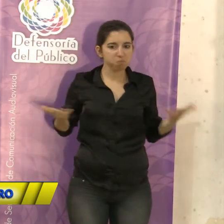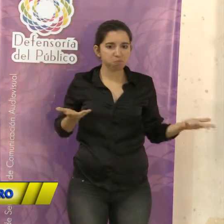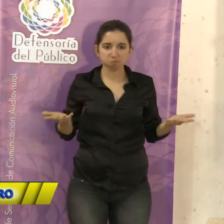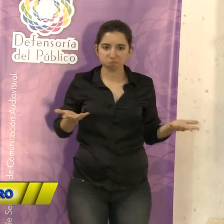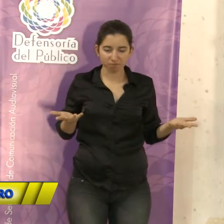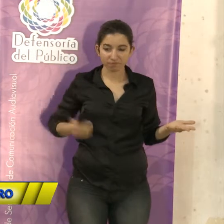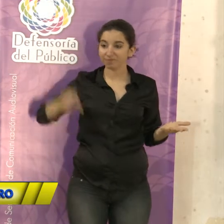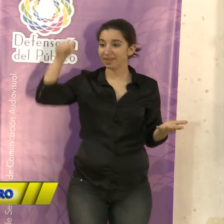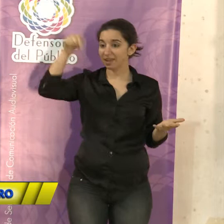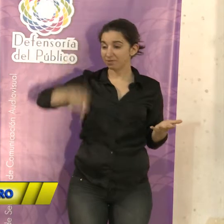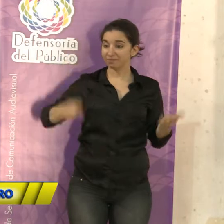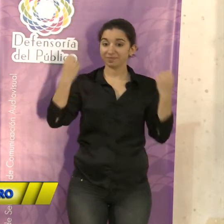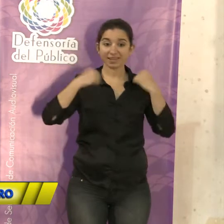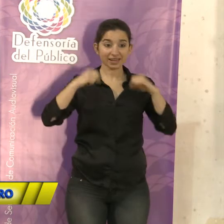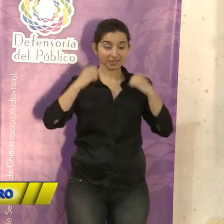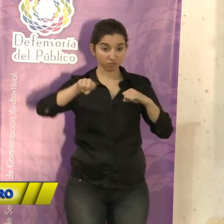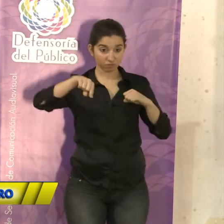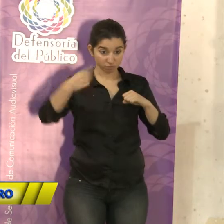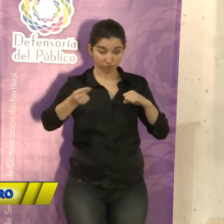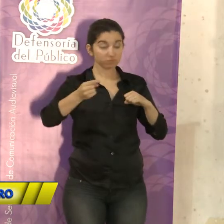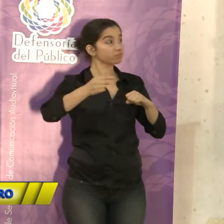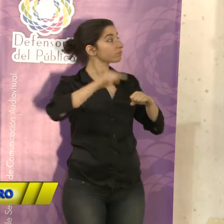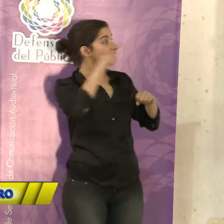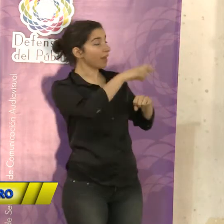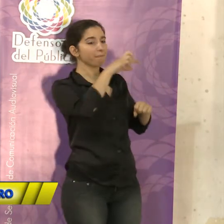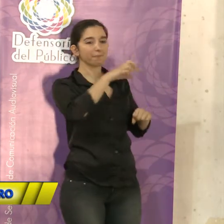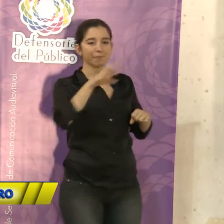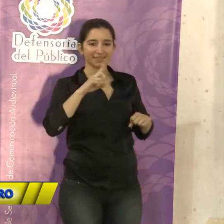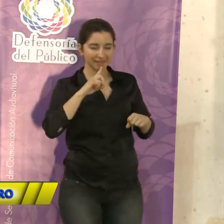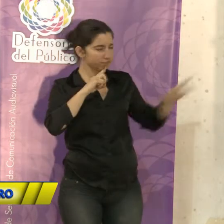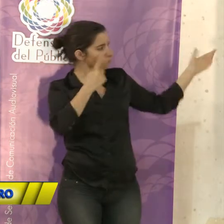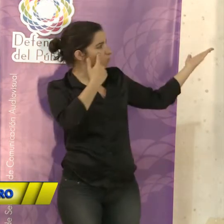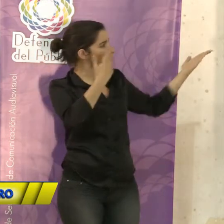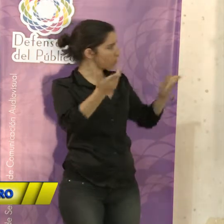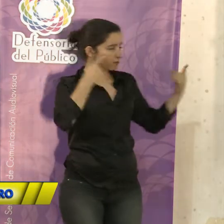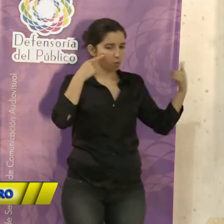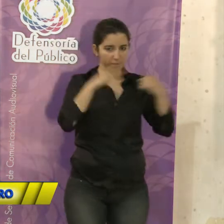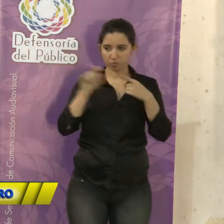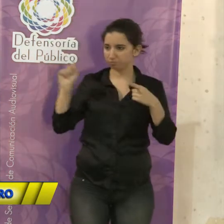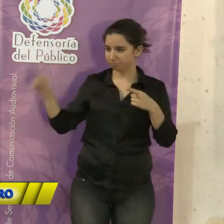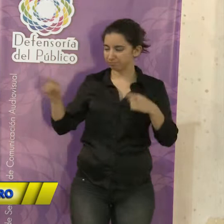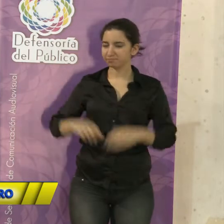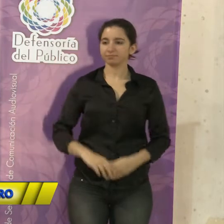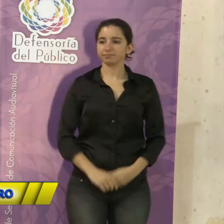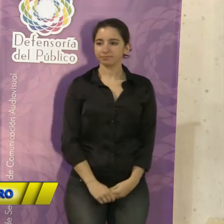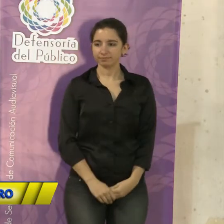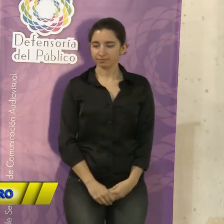que vamos a hacer es, vamos a pasar un PowerPoint en el cual se explicarán los motivos de nuestro reclamo.